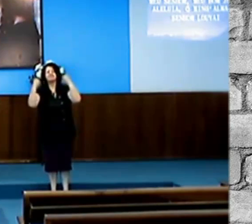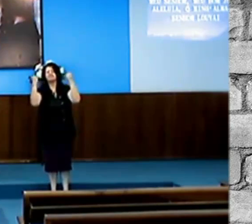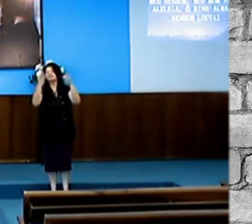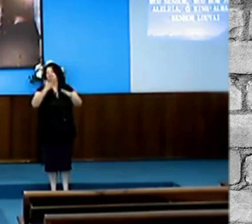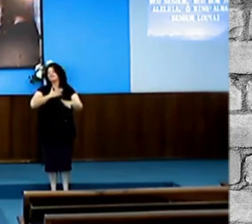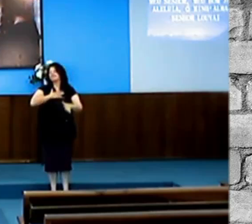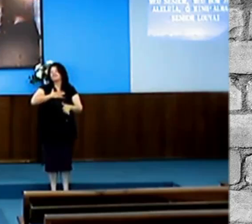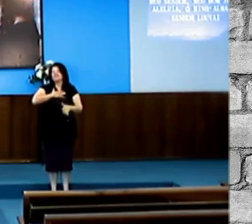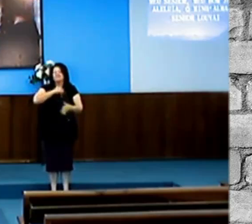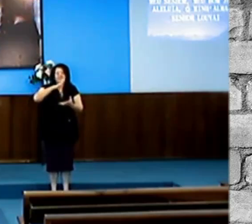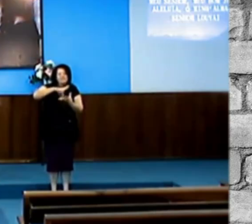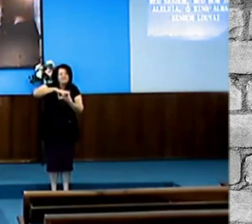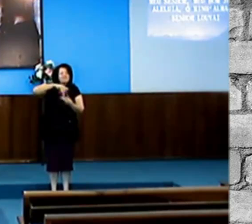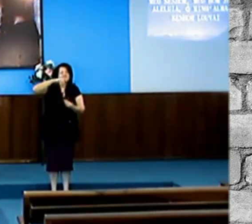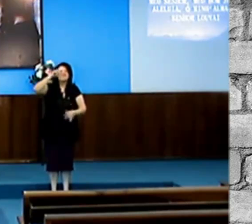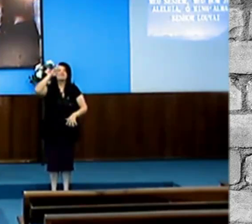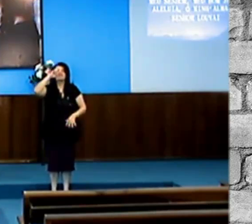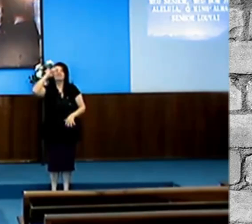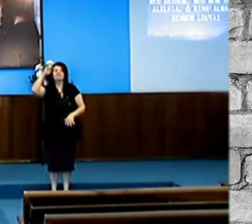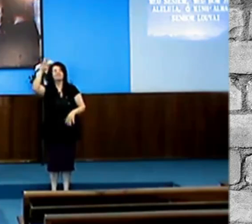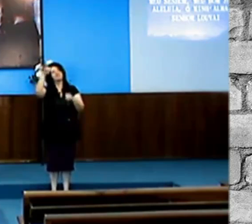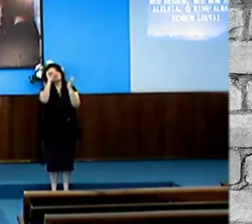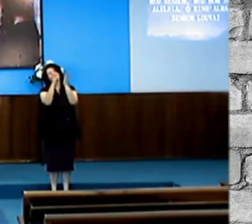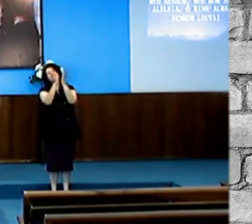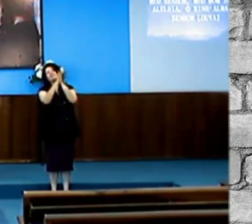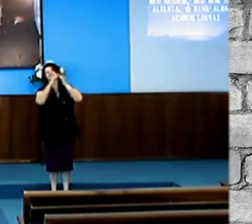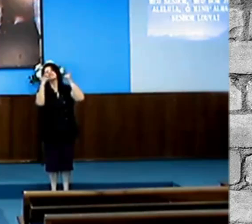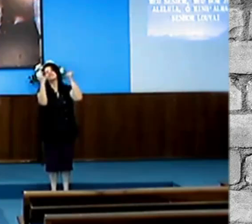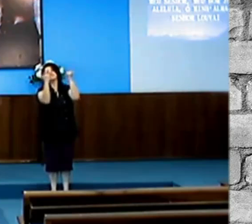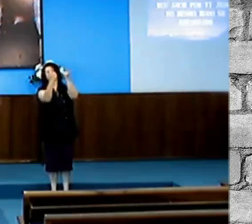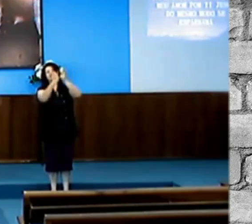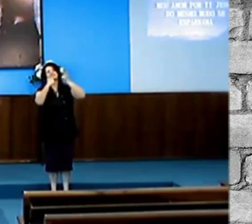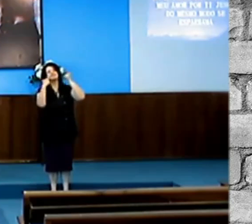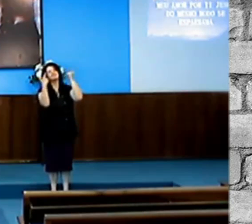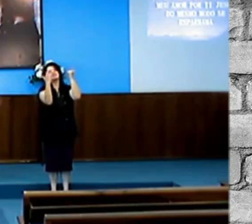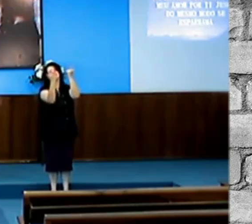Ó minha alma, o Senhor